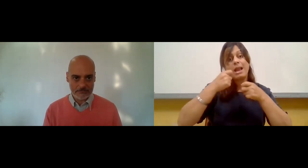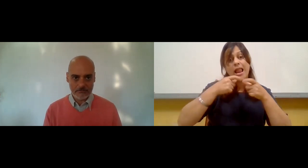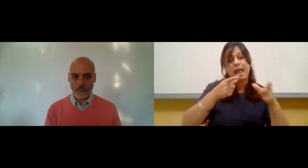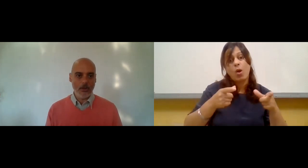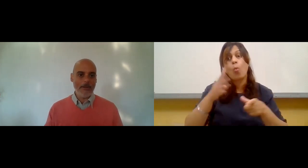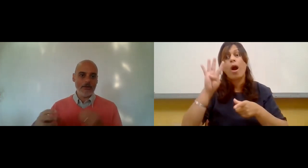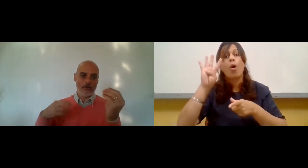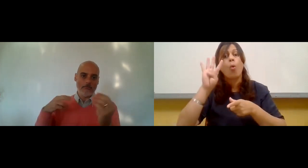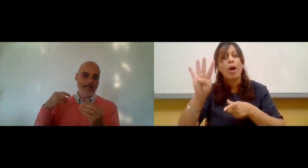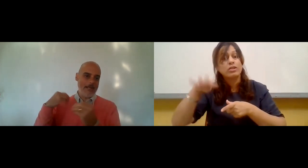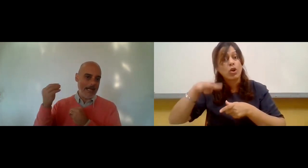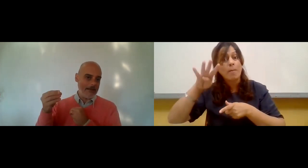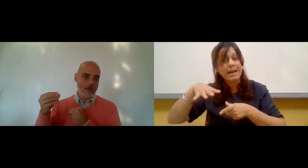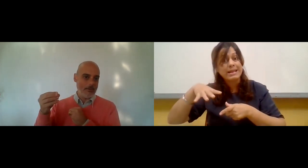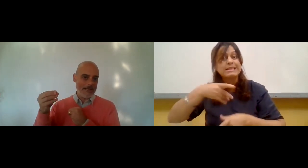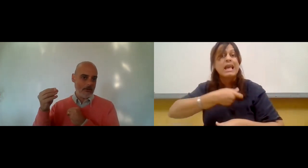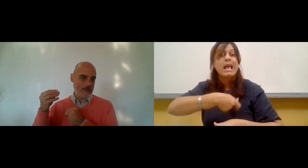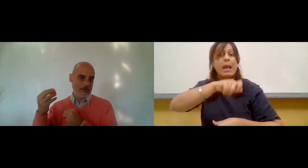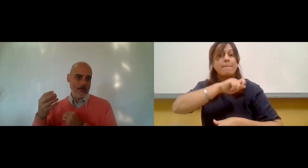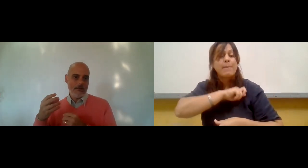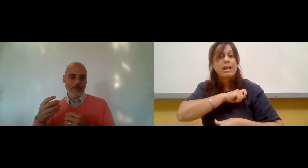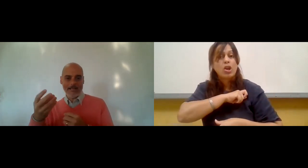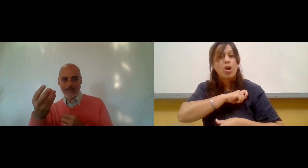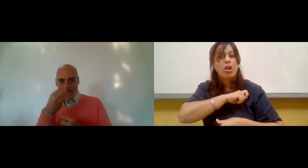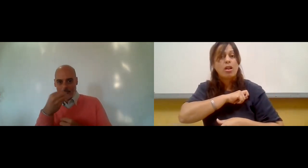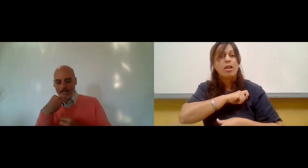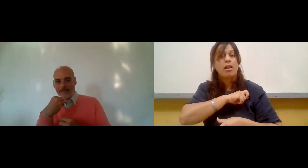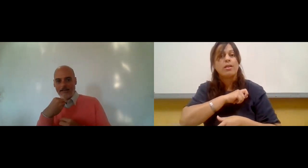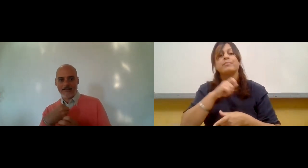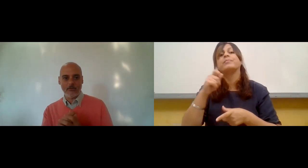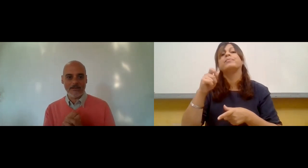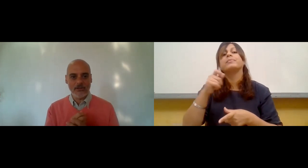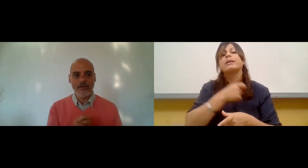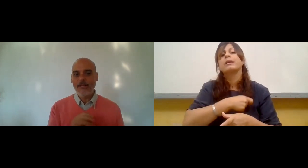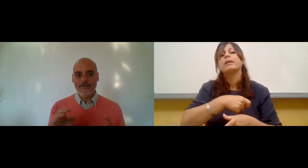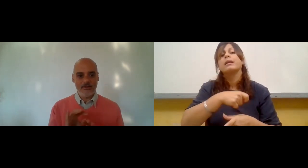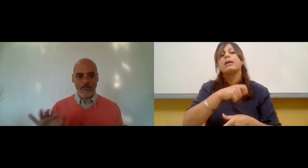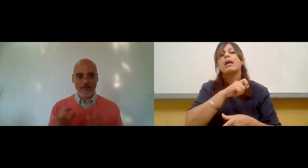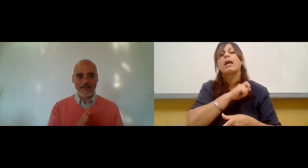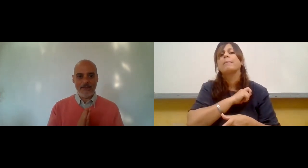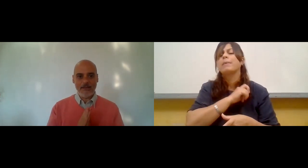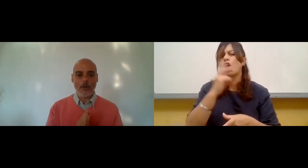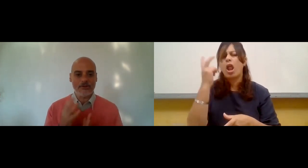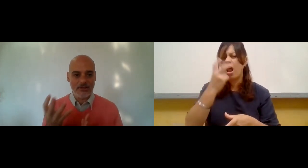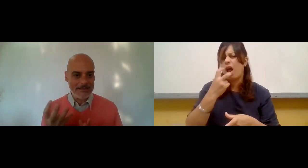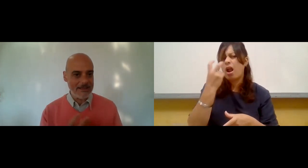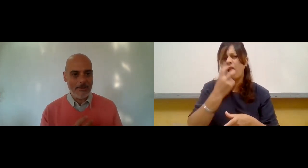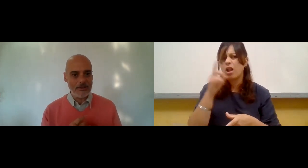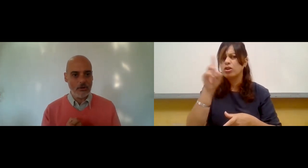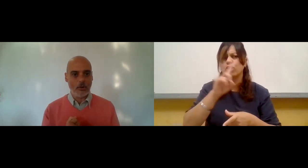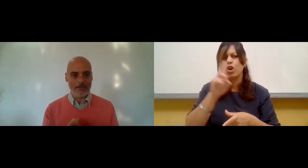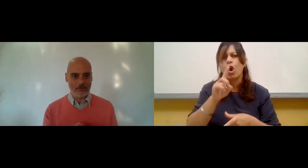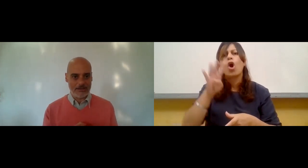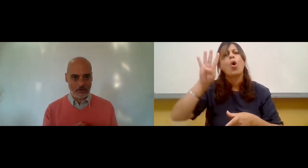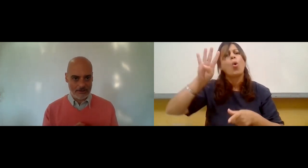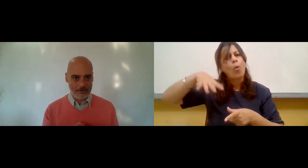lectora. No español para hablar o para ver la articulación, sino simplemente 4 semestres de